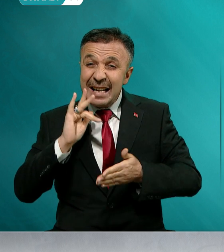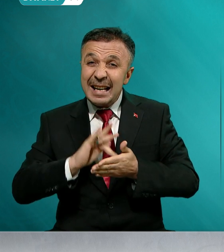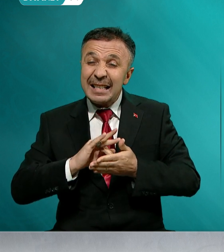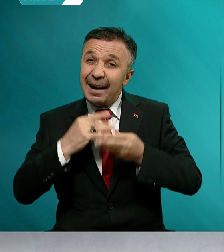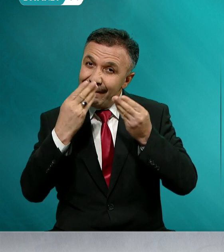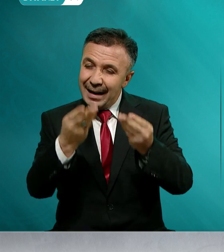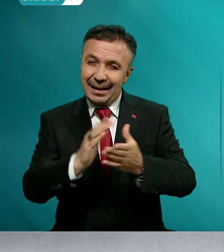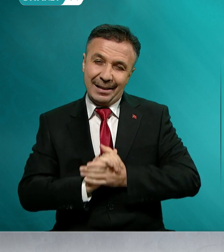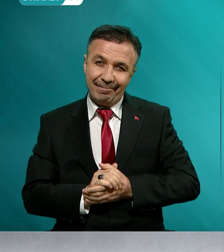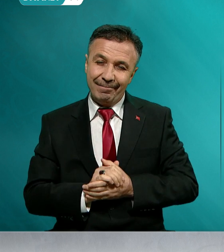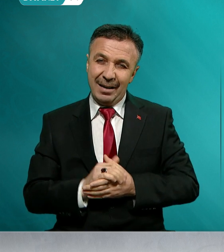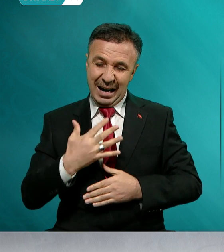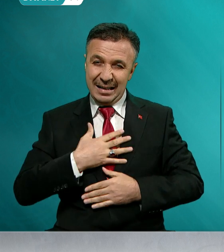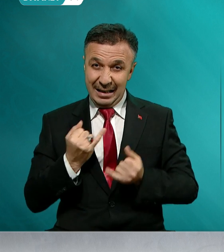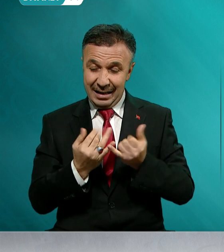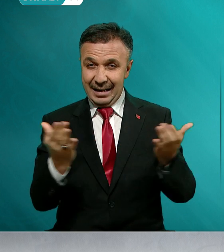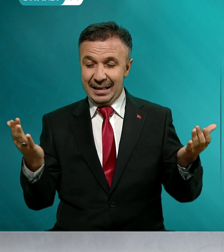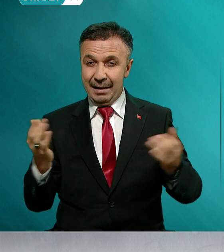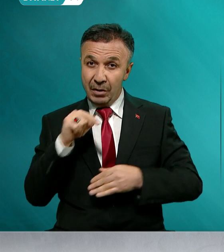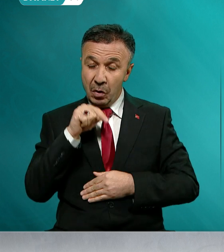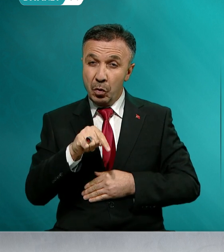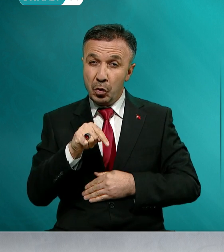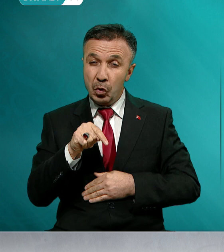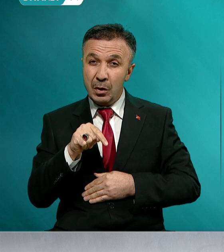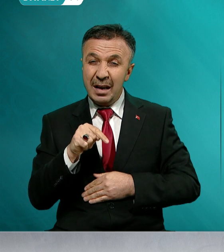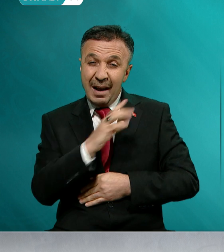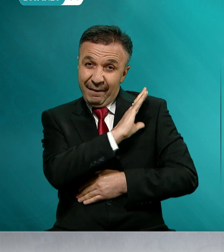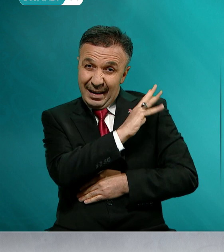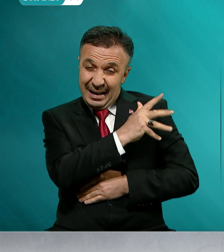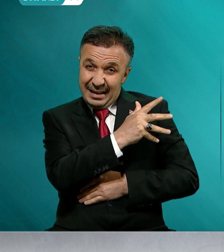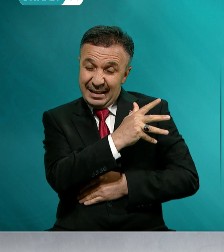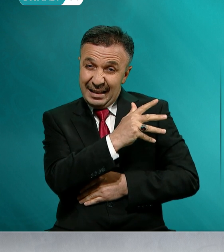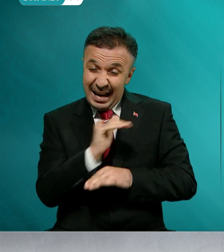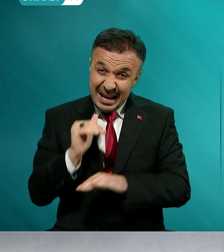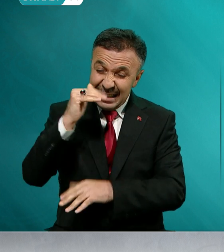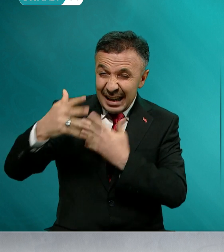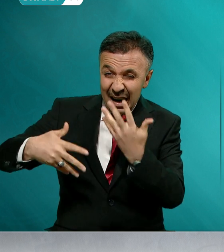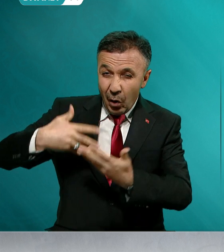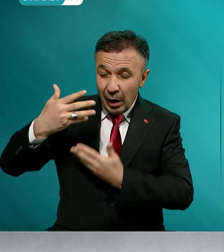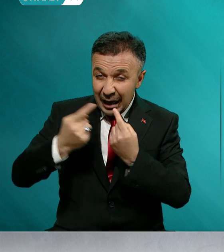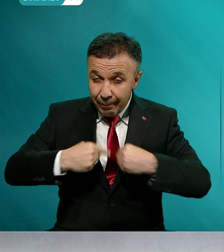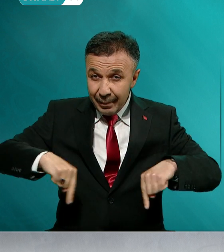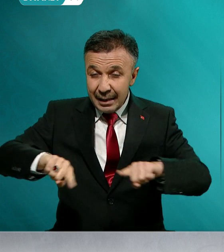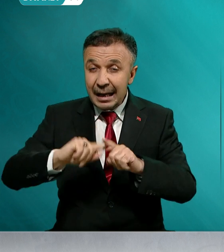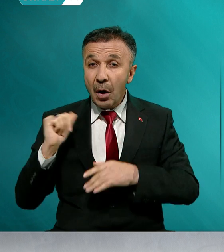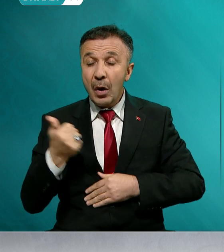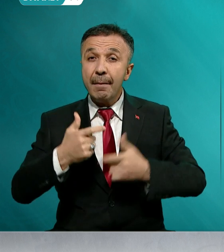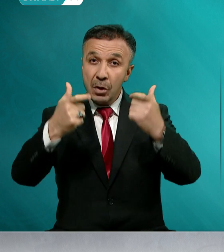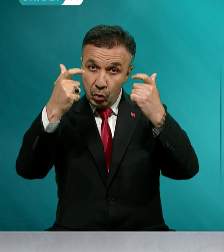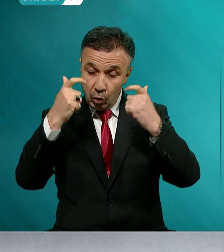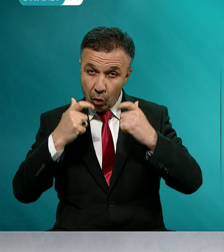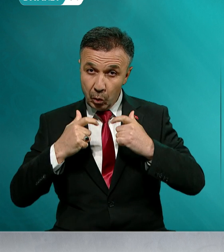kardeşlerim bugün Filistin'de yaşananlar bize önemli sorumluluklar